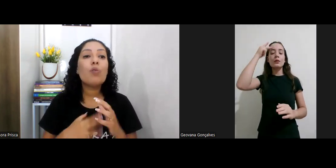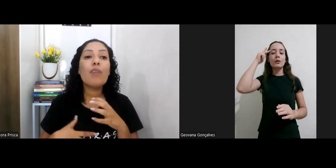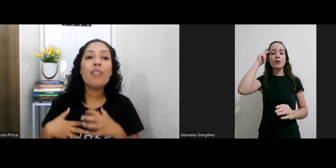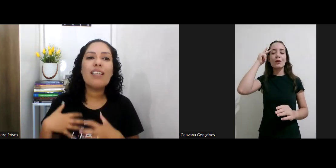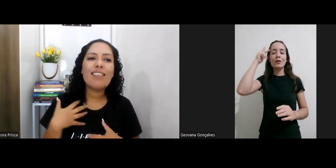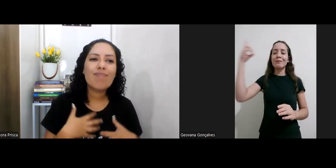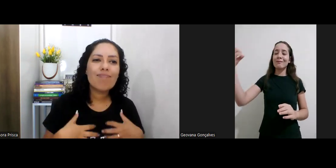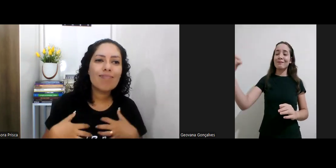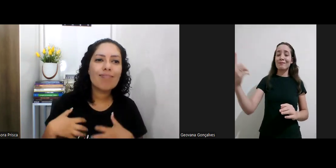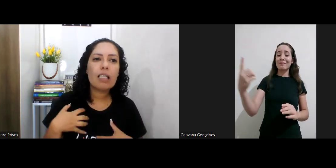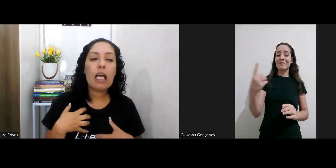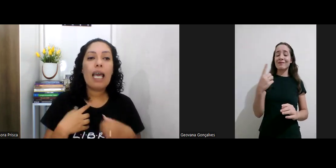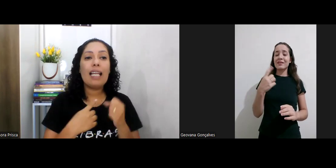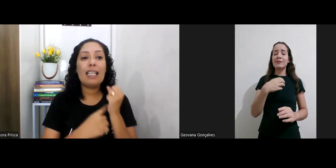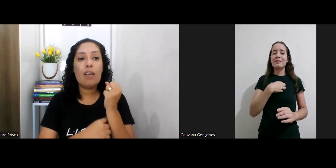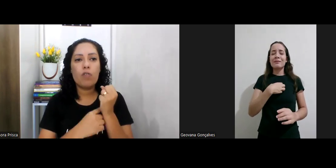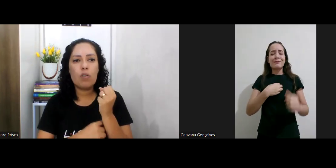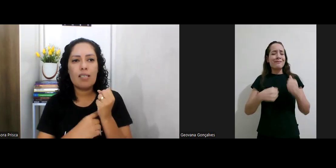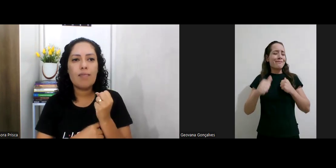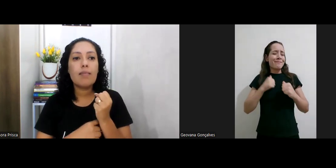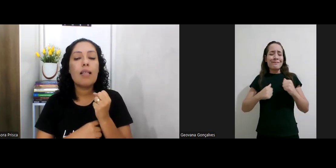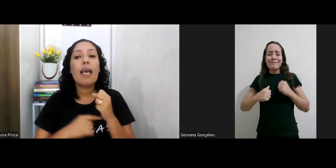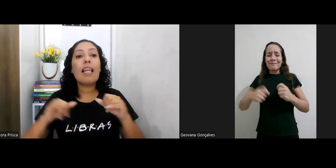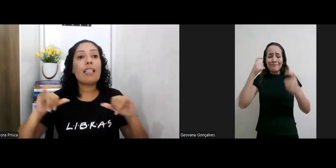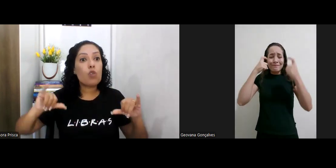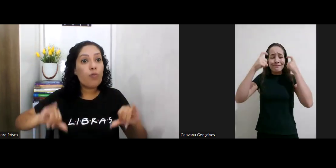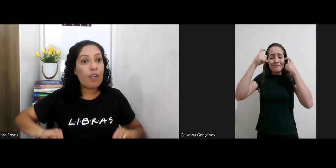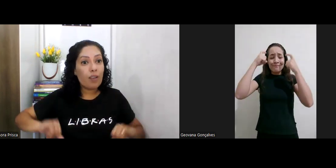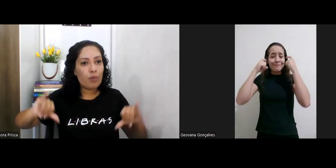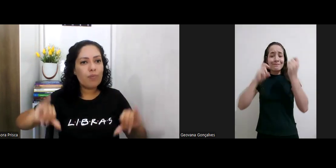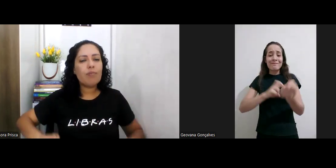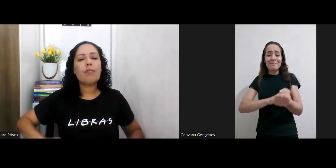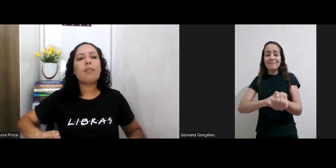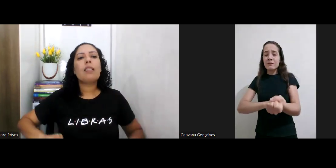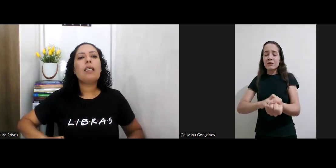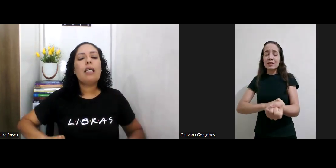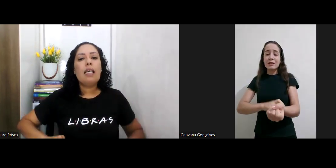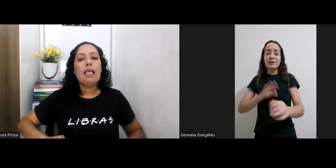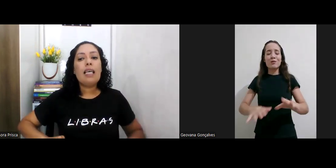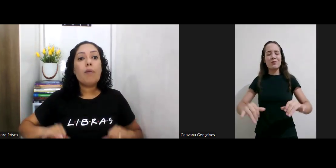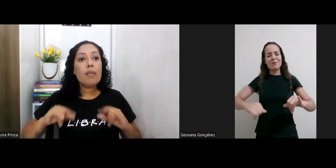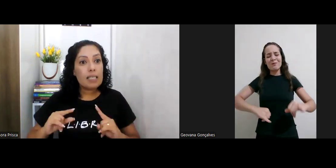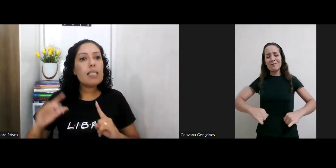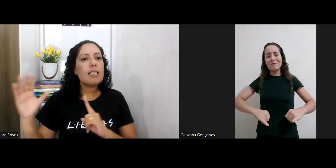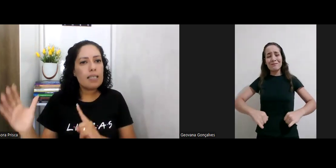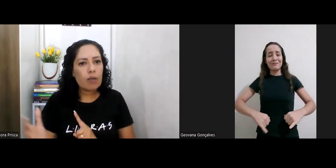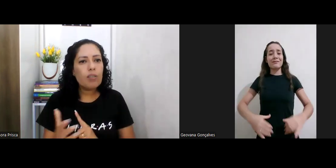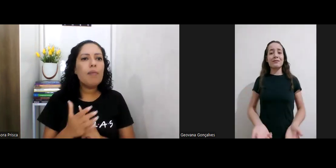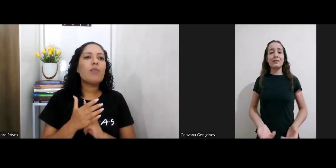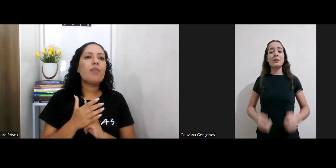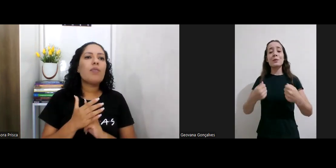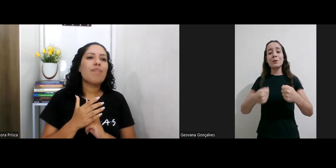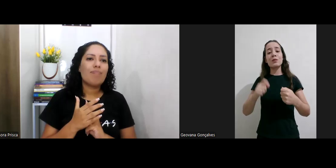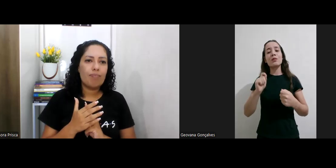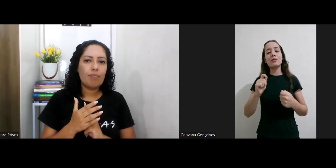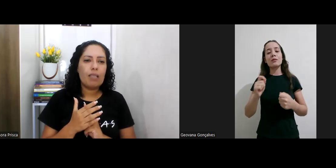ela está muito aflita, ela está nervosa, ela está sofrendo e ela precisa desse